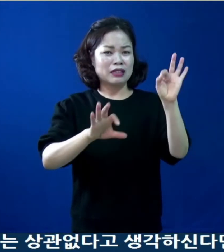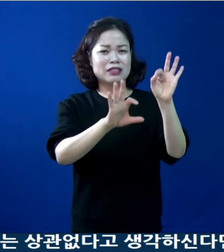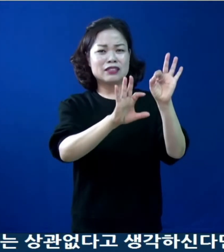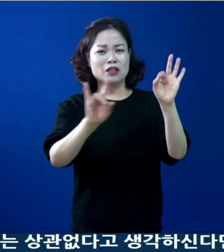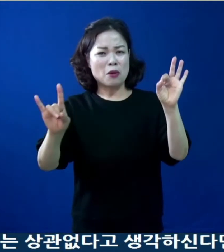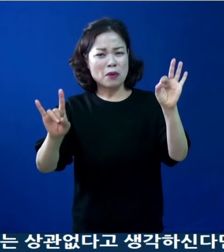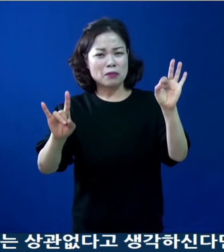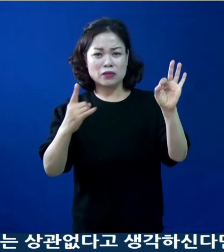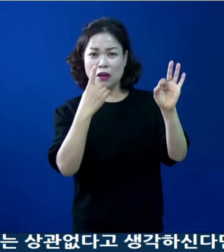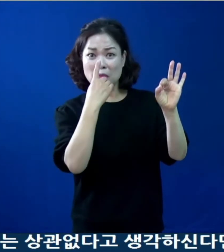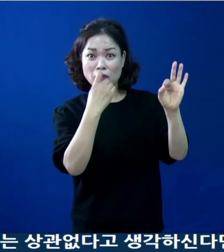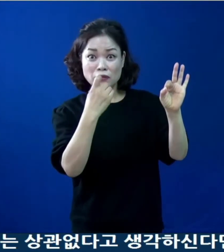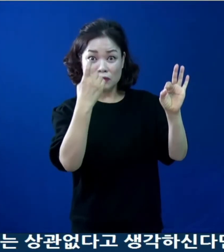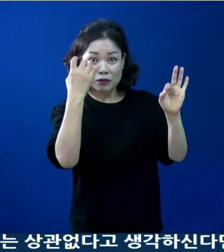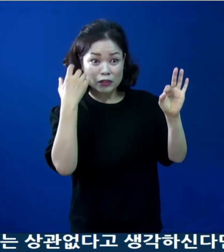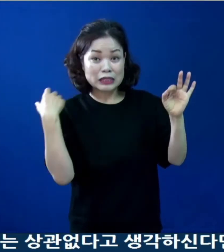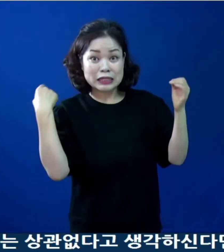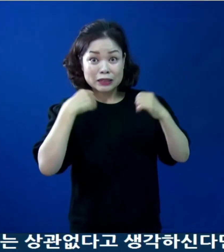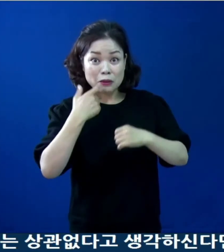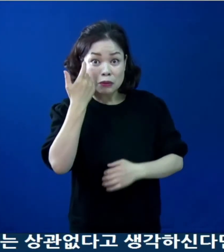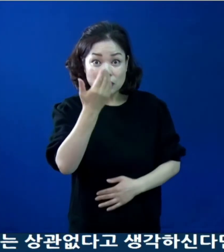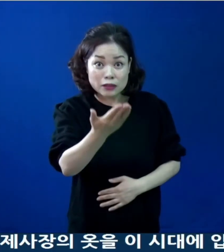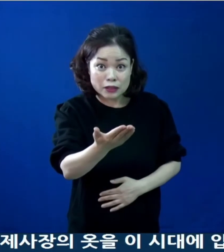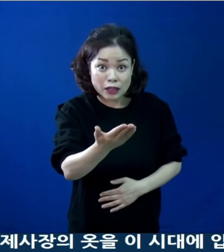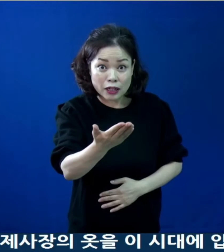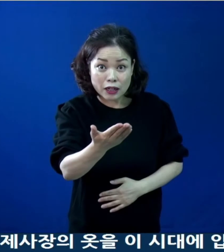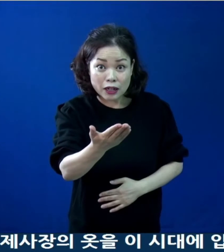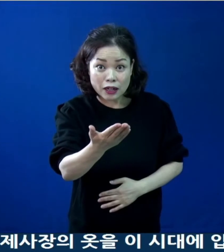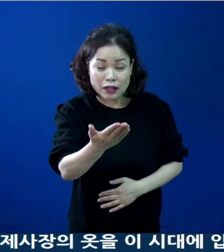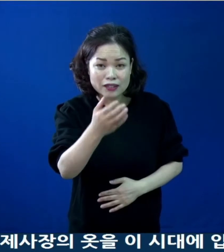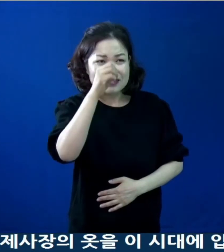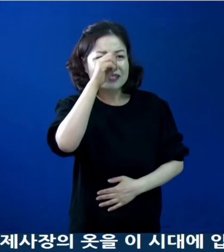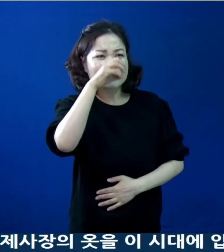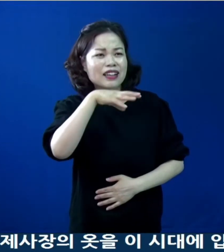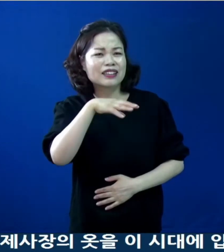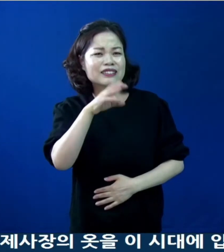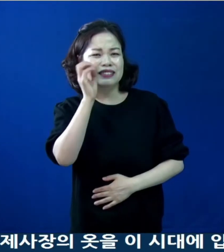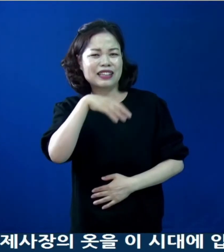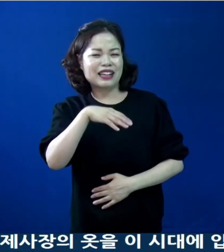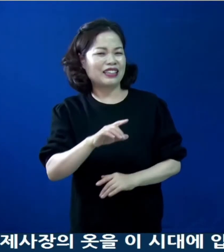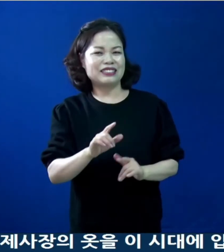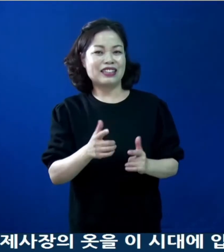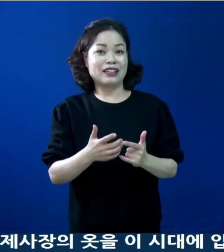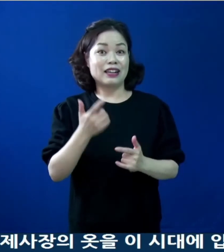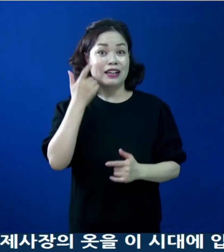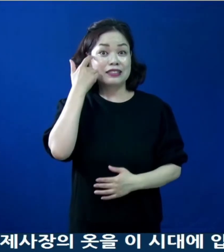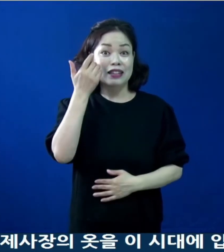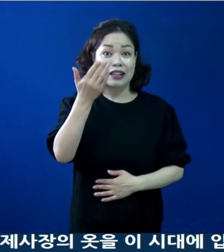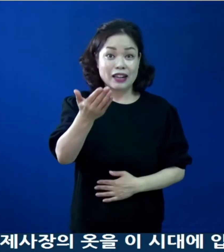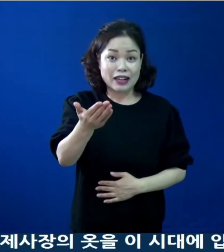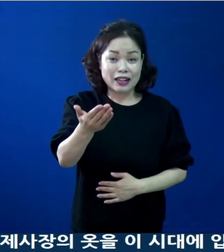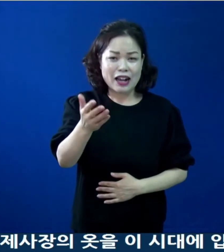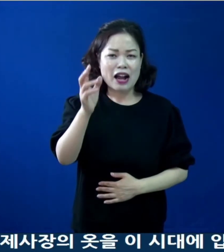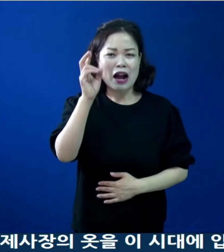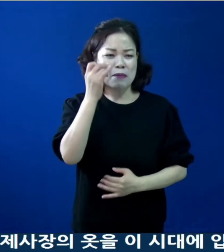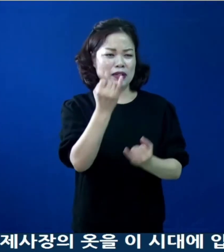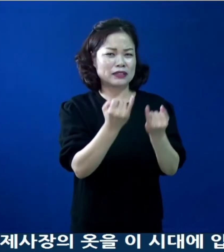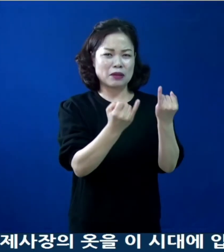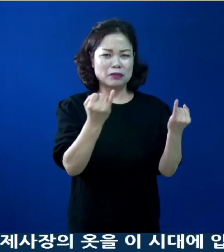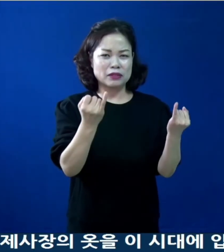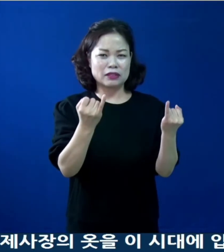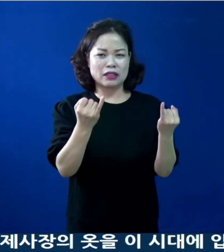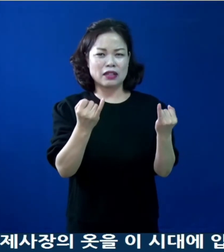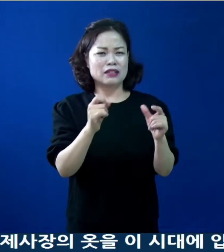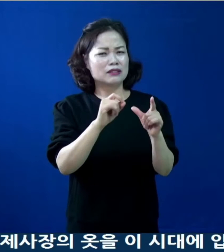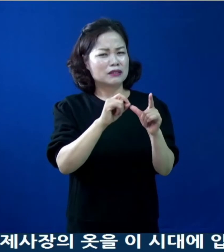보여. 그럼 여러분 한번 입어보고 싶겠습니까? 그냥 에이 그래도 아니야 그러시겠습니까? 아마 자매님들은